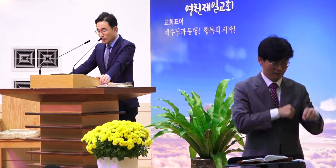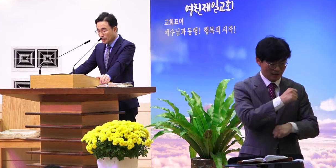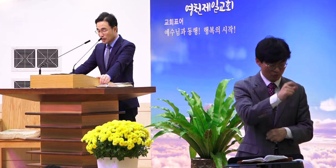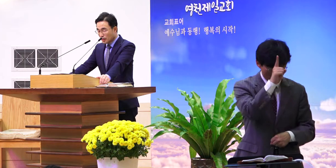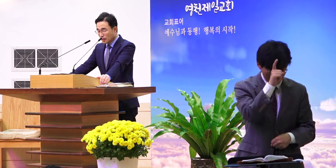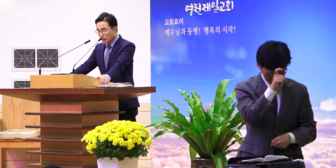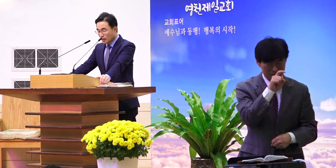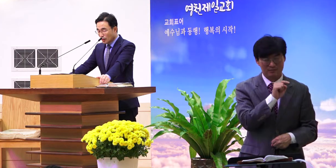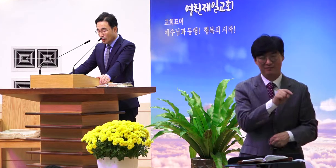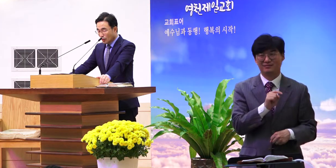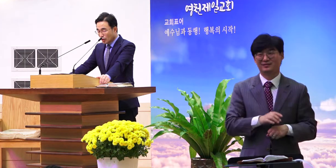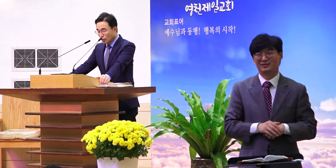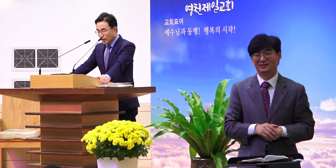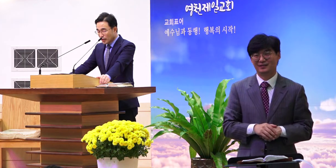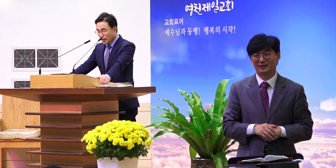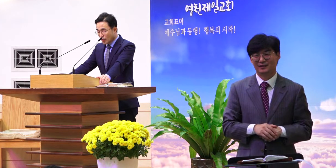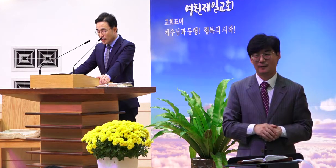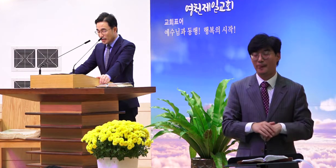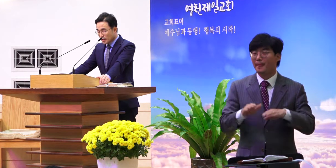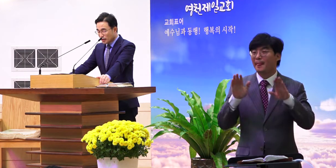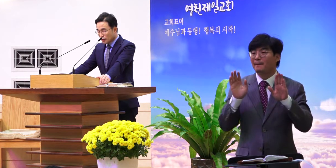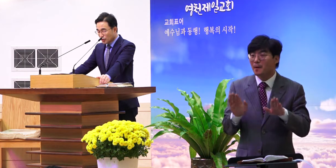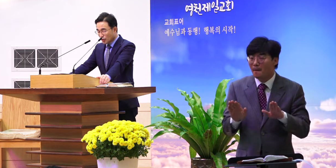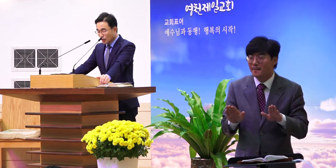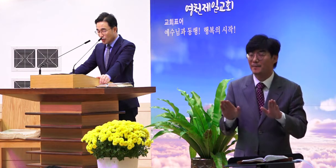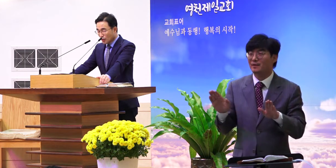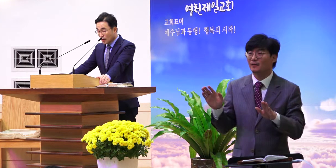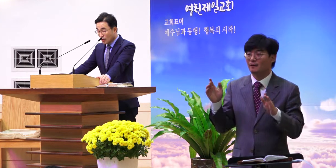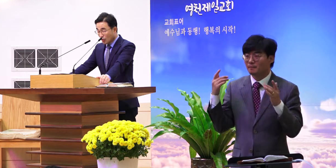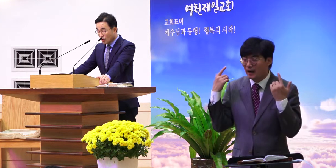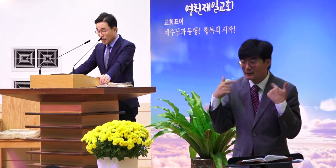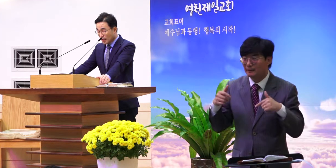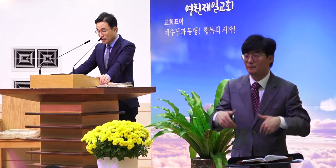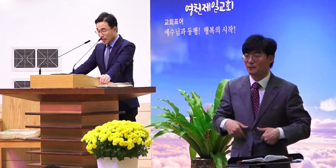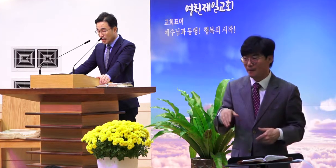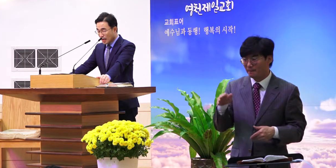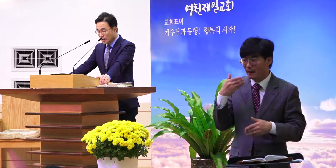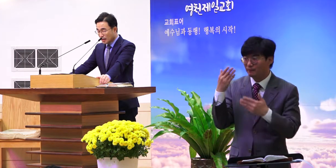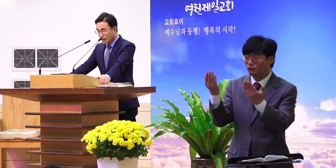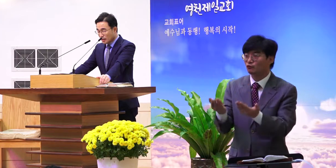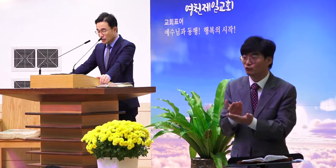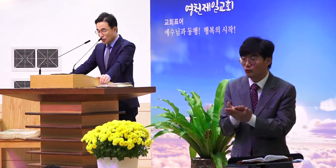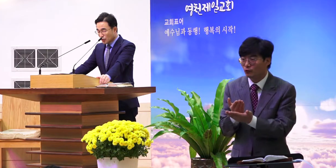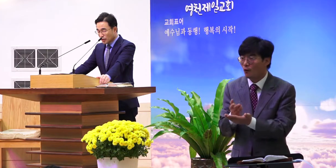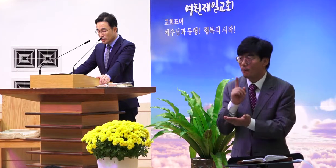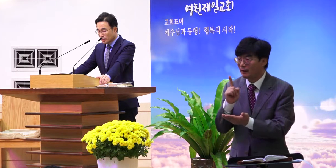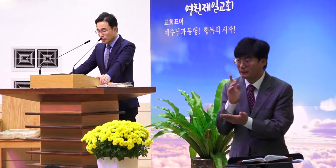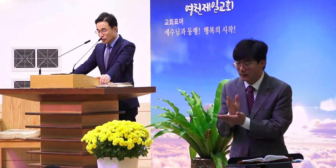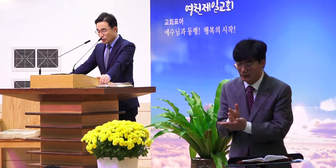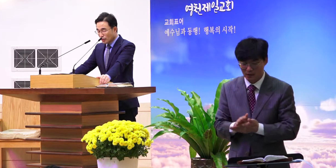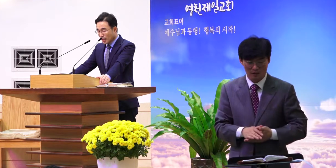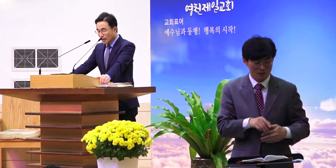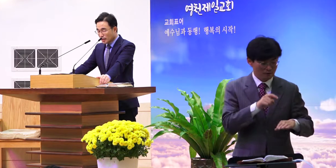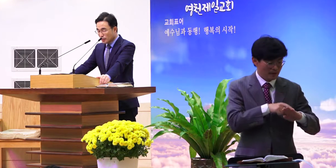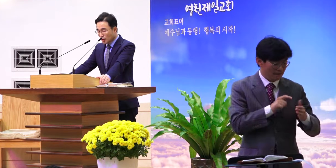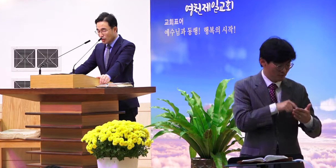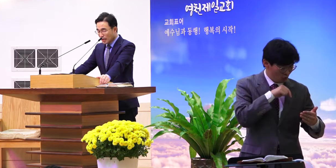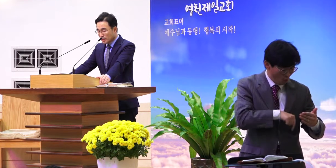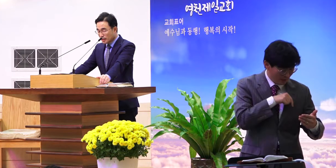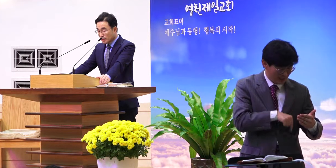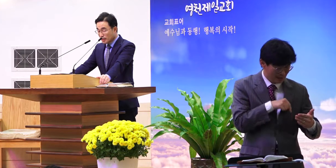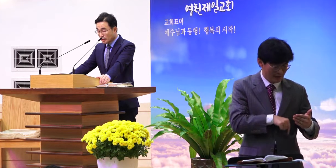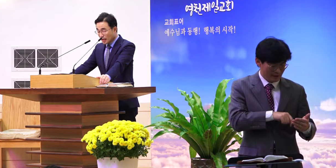원하면서 오늘 우리에게 일용할 양식을 주시고 라고 말하지 말라. 속으로는 죽을 때까지